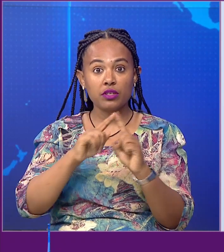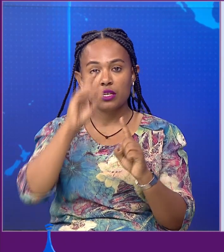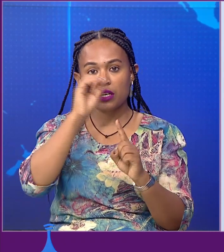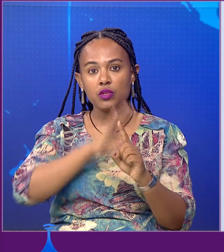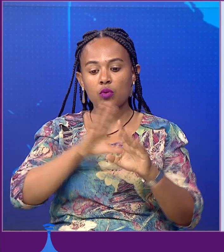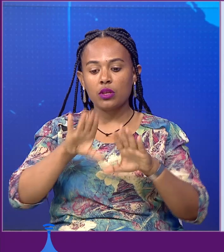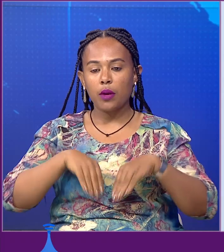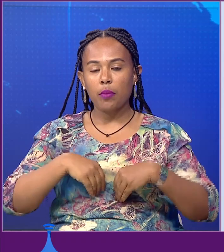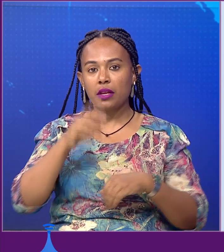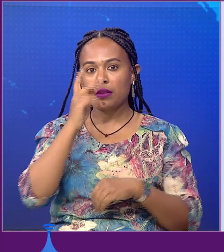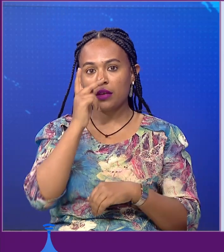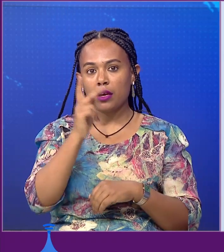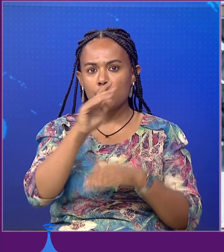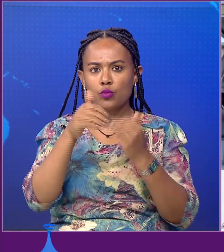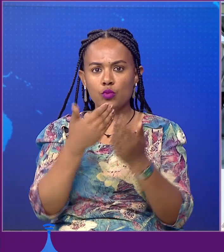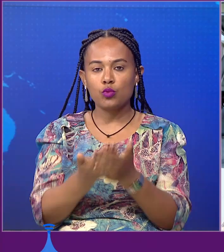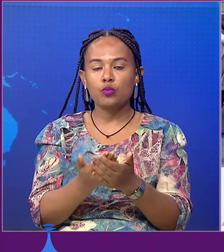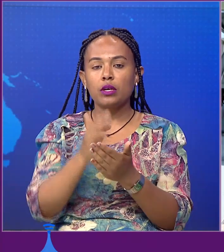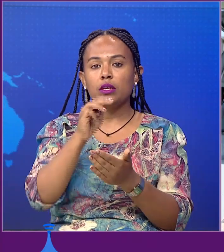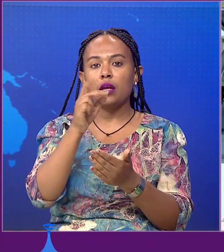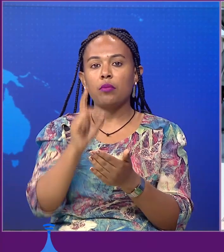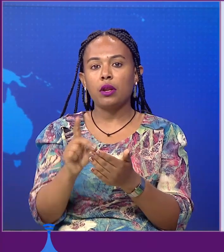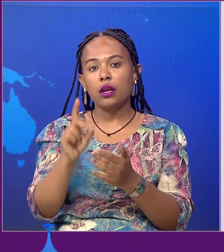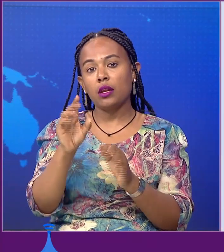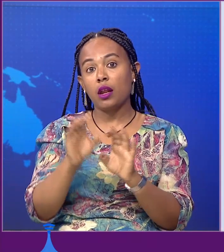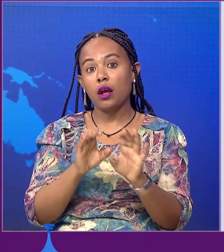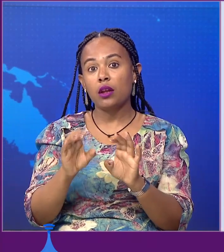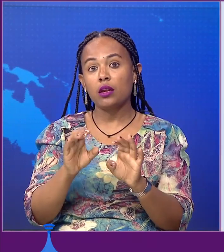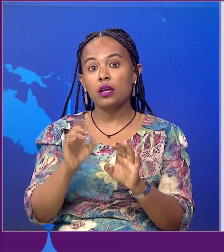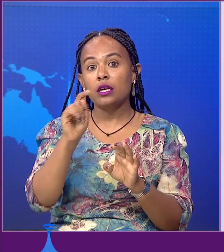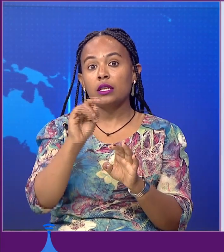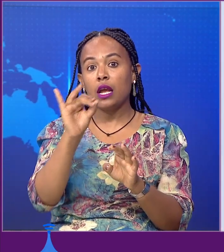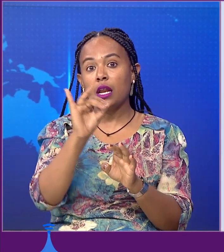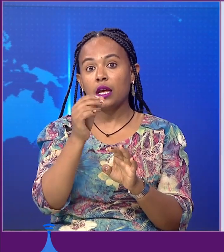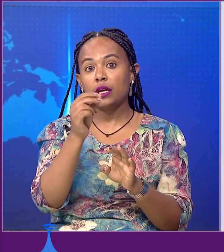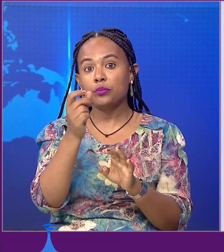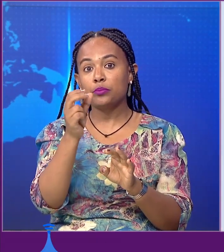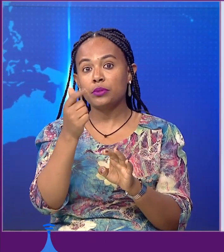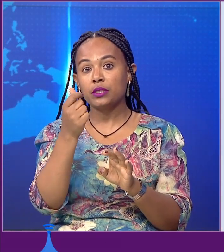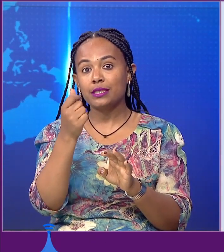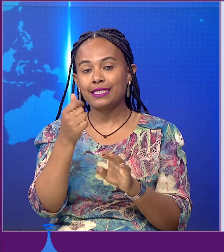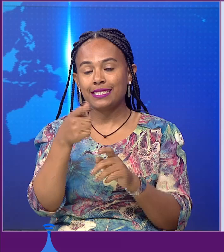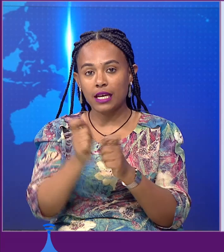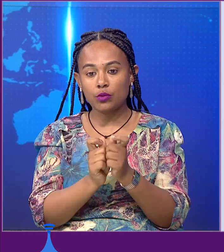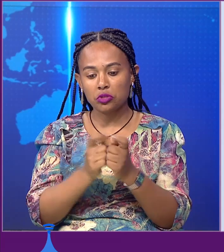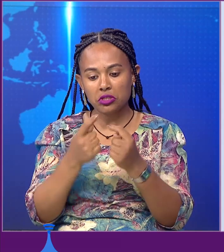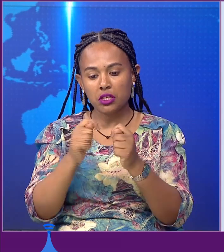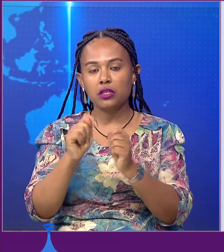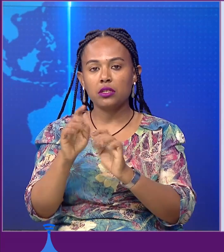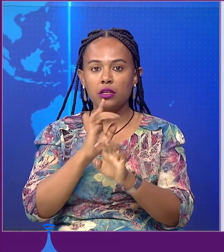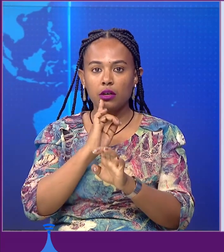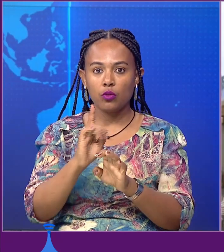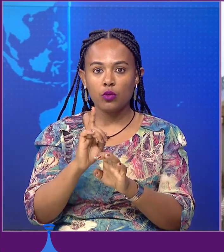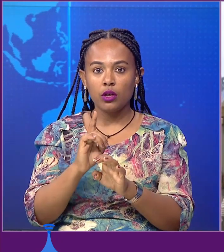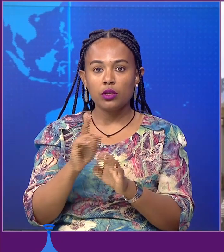ተቀባይነት እያየን ሁሉም ጣቢያዎች ላይ የምናሰፋበት ሁኔታ ይኖራል ማለት ነው። ቴሌብር ቲኬቶች በሁሉም ስቴሽኖች ለማምጣት ጥረቶች እየተደረጉ ነው ያሉት ማለት ቴክኖሎጂ